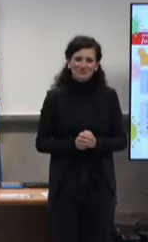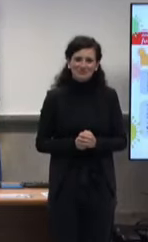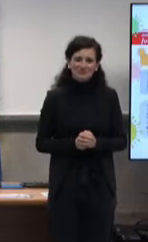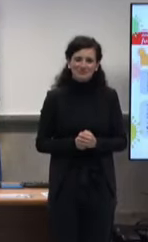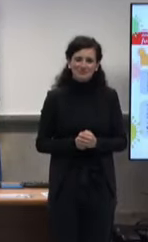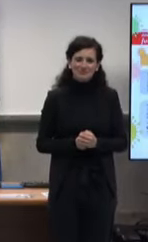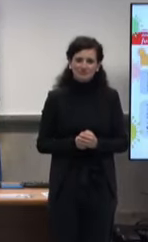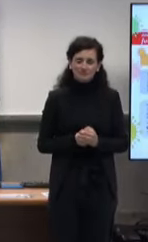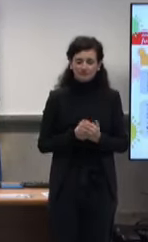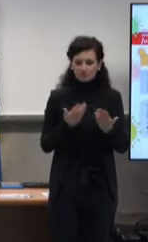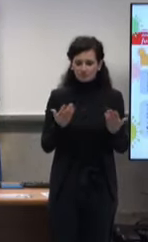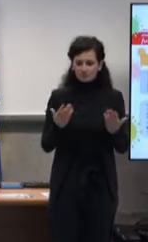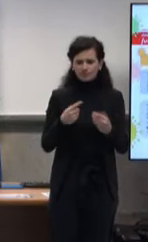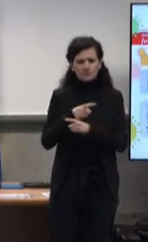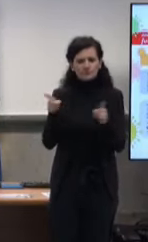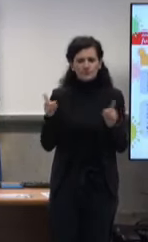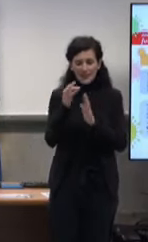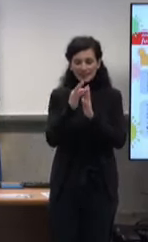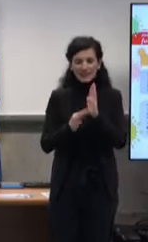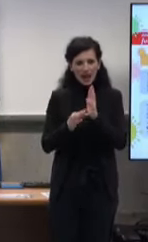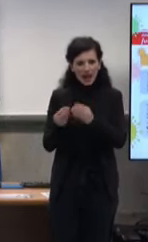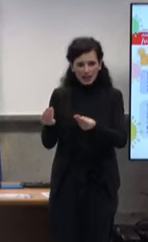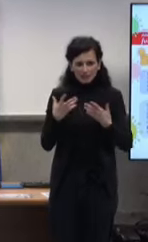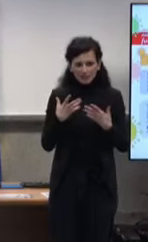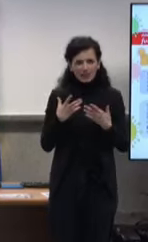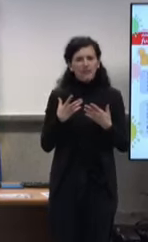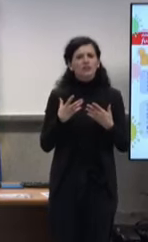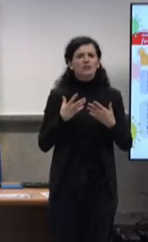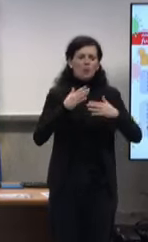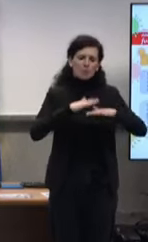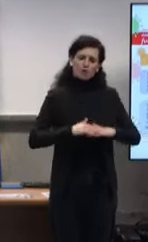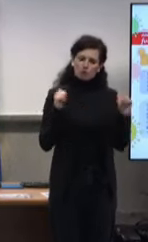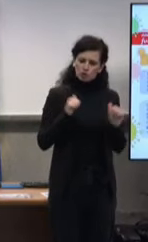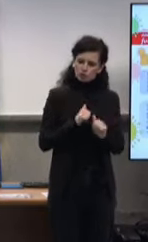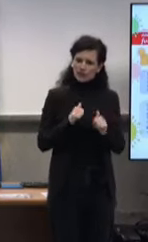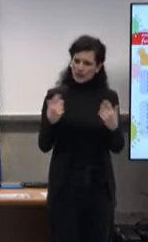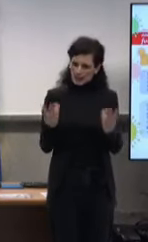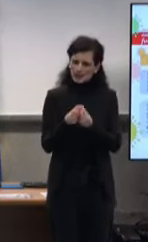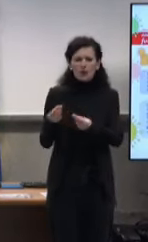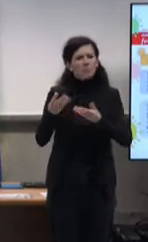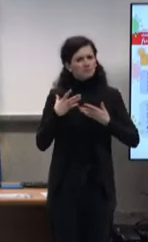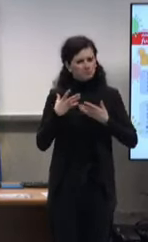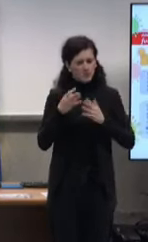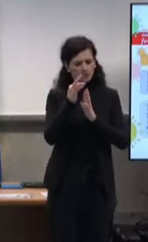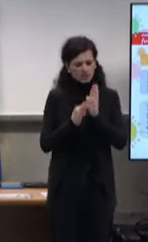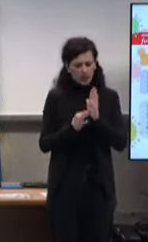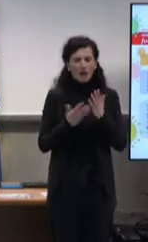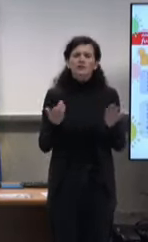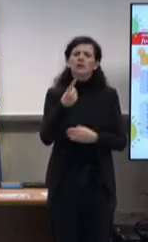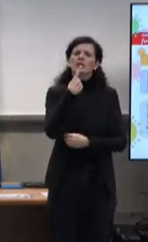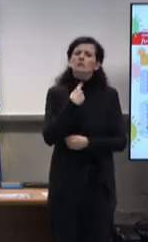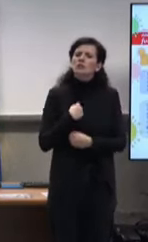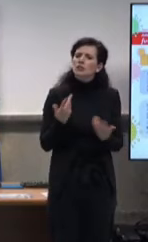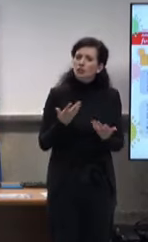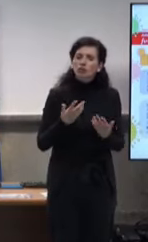i dati che ci fornite insieme alla protezione civile ci dicono che tutti noi italiani fino a dopo